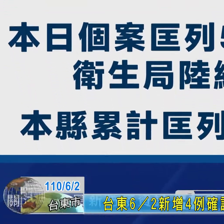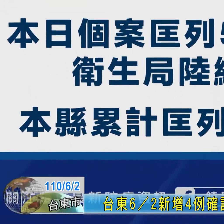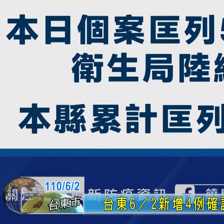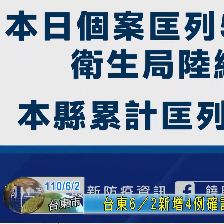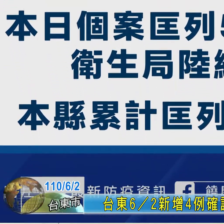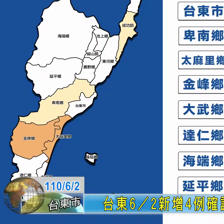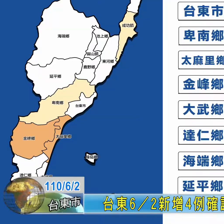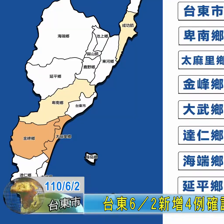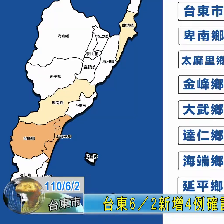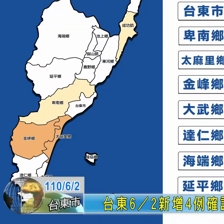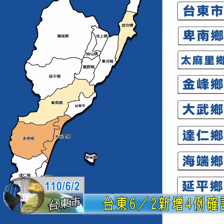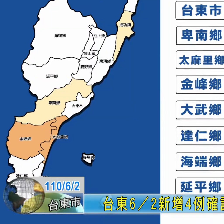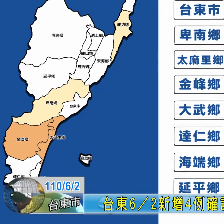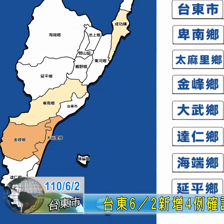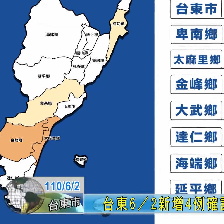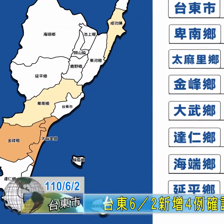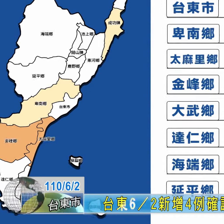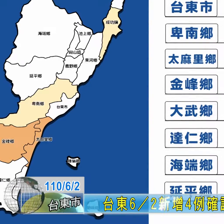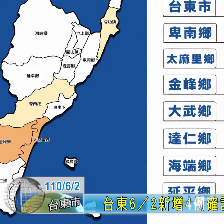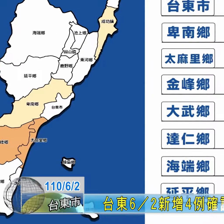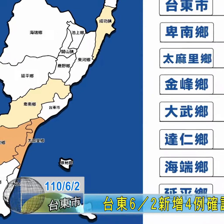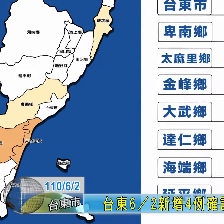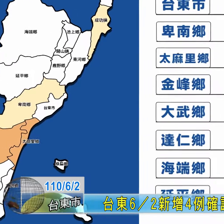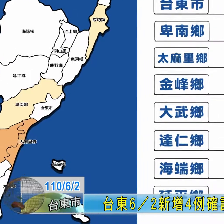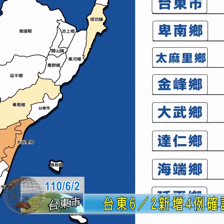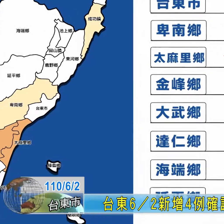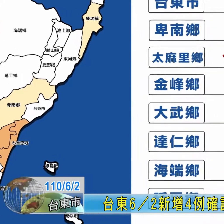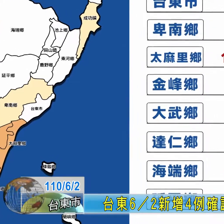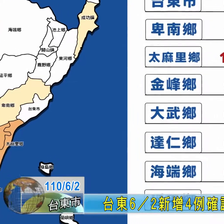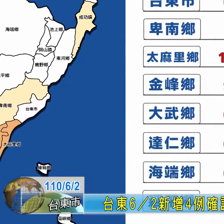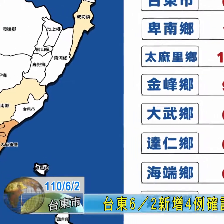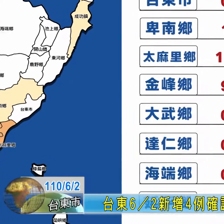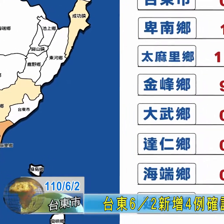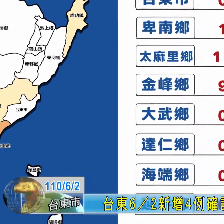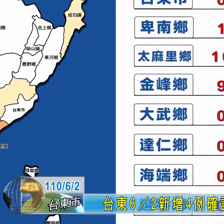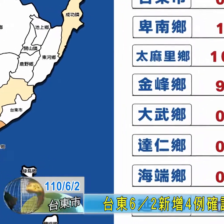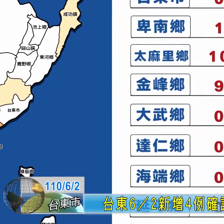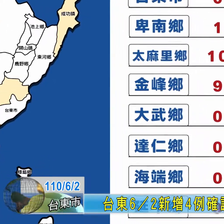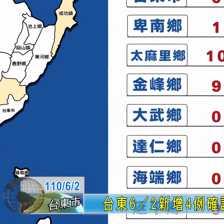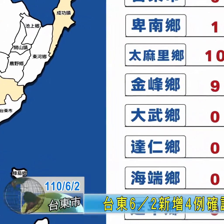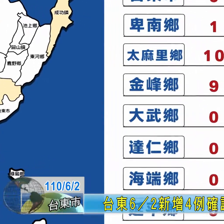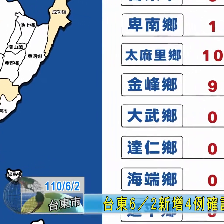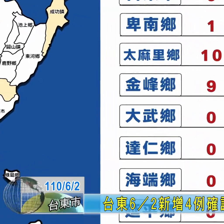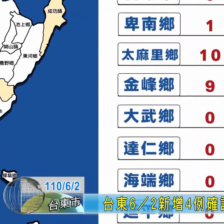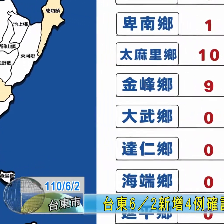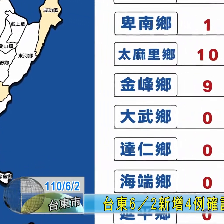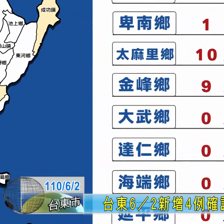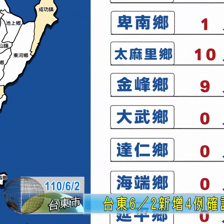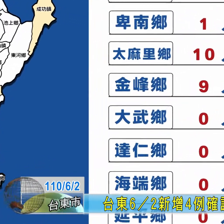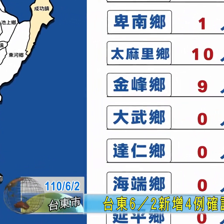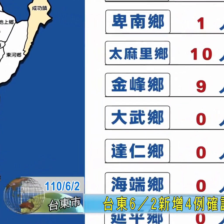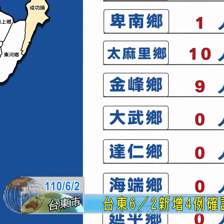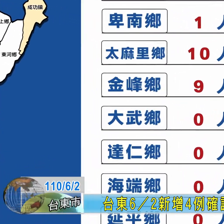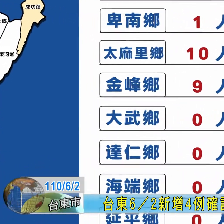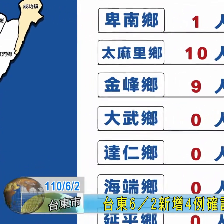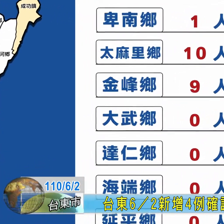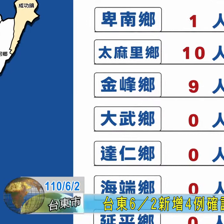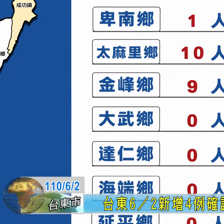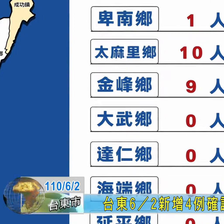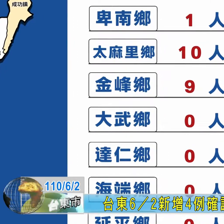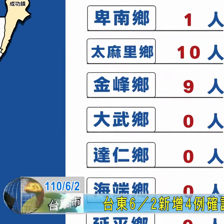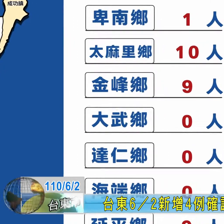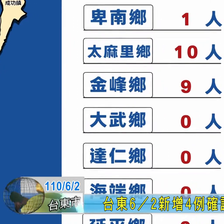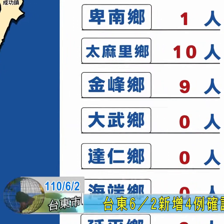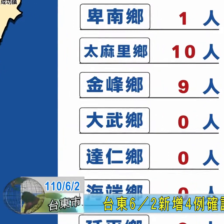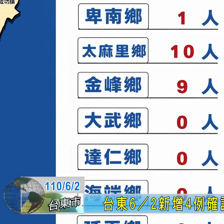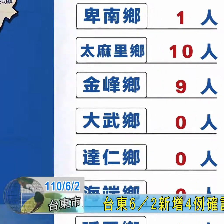者为同一家人。截至6月2号为止，台东县境内一共有21例的确诊个案。 今天有4个确